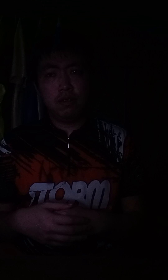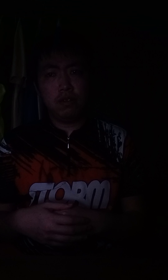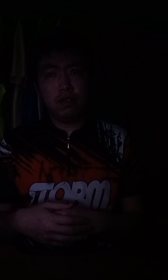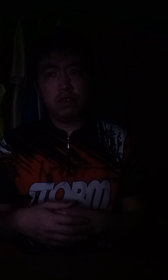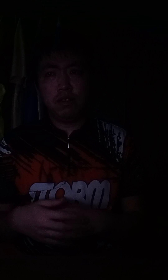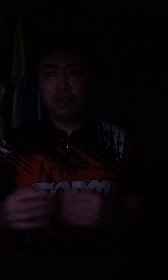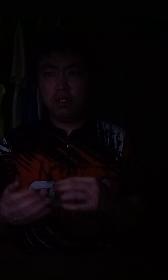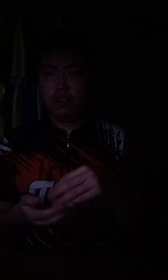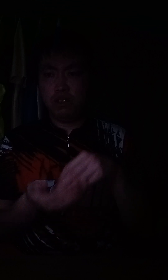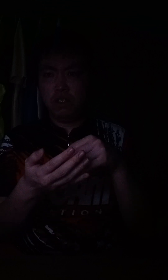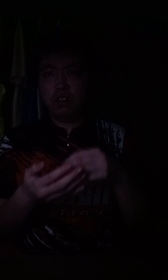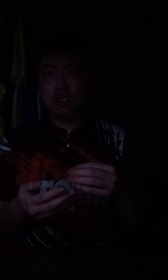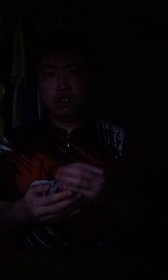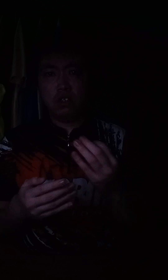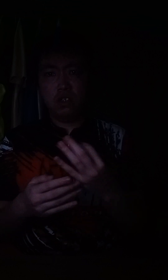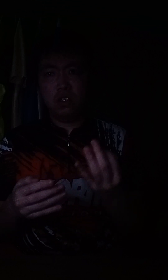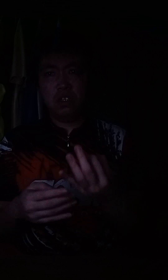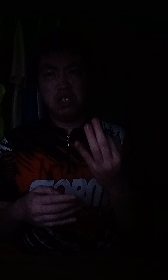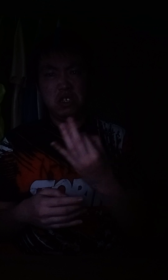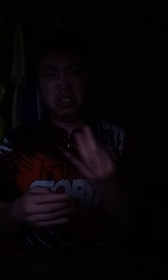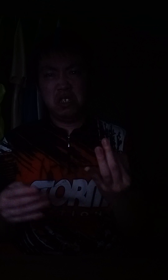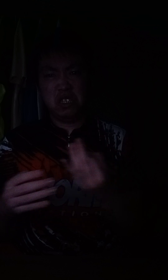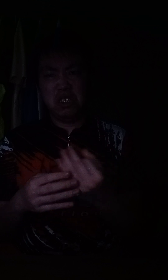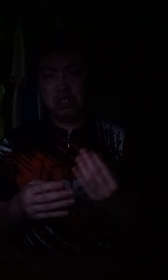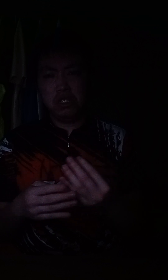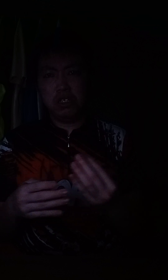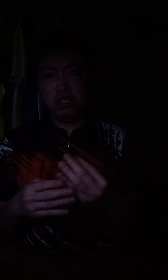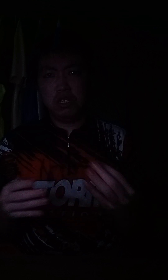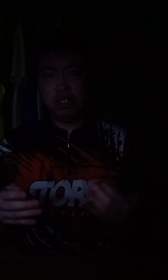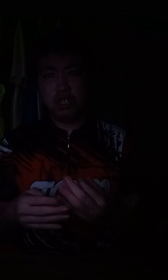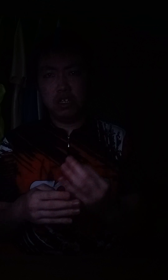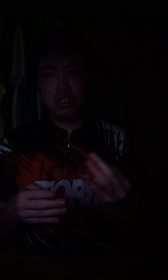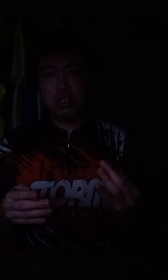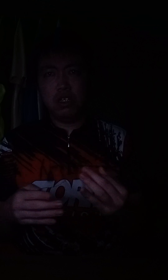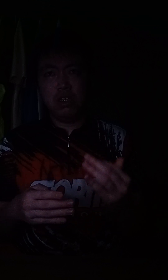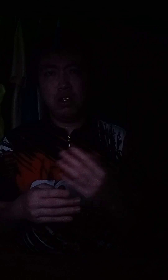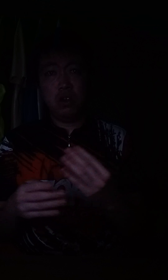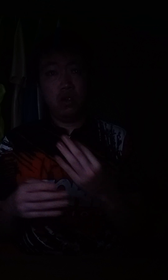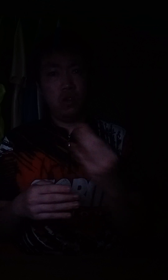현아가 일어난 자리에 젖어있는 침대 시트는 가족들에겐 놀랄 일도 아닙니다.